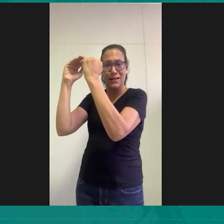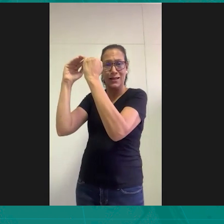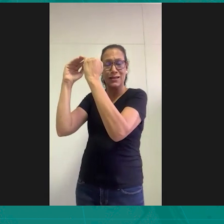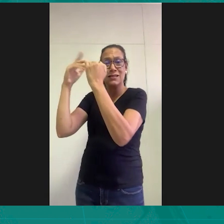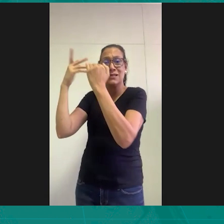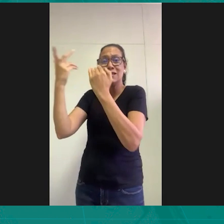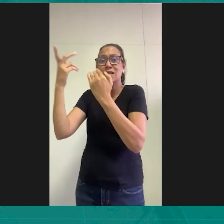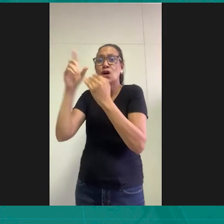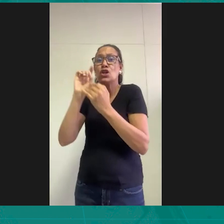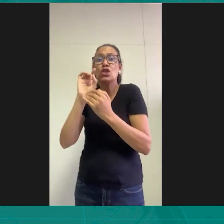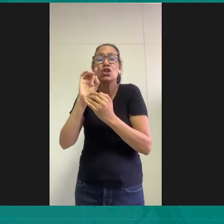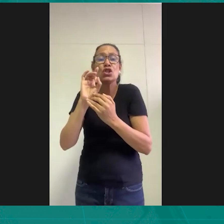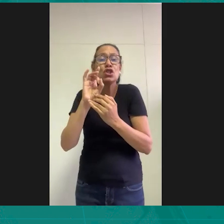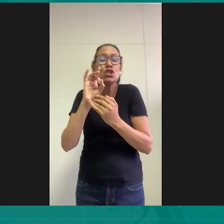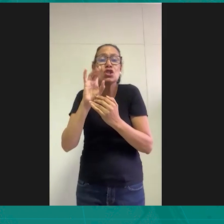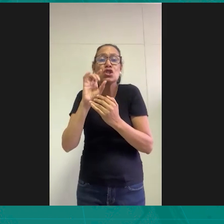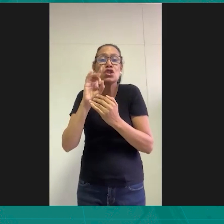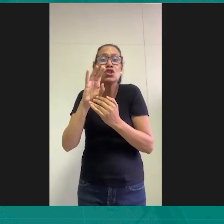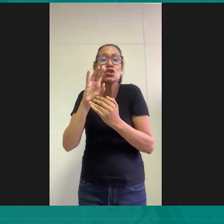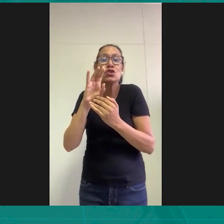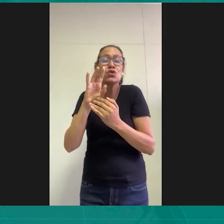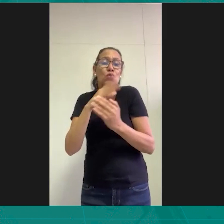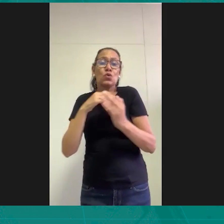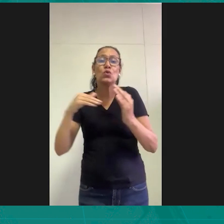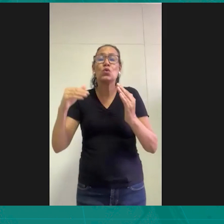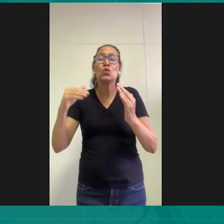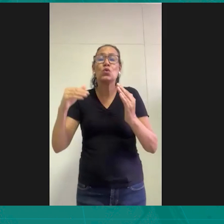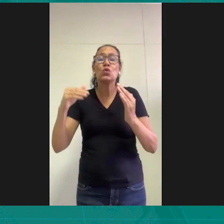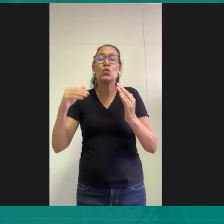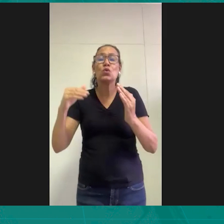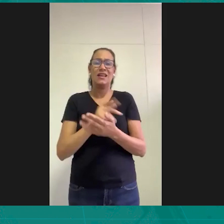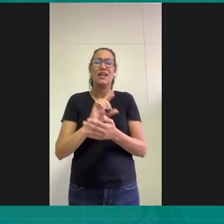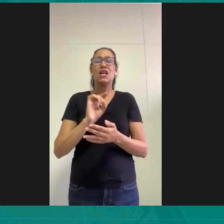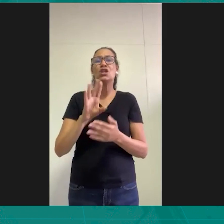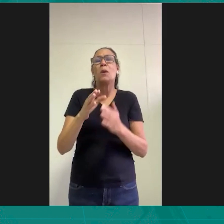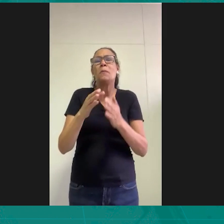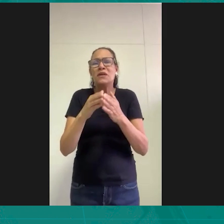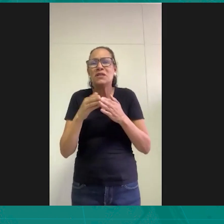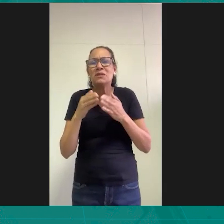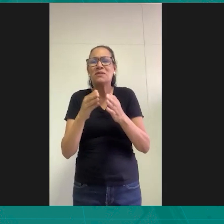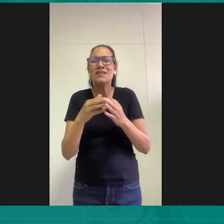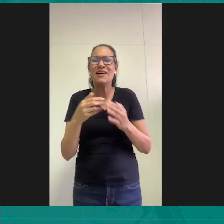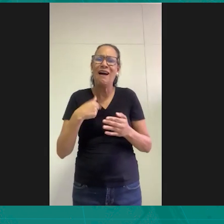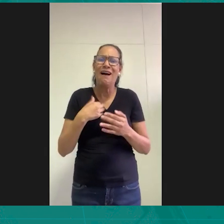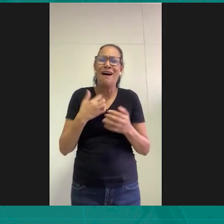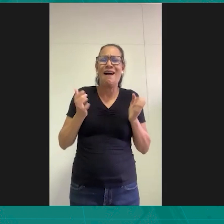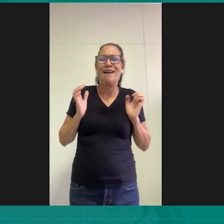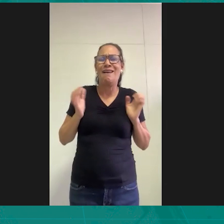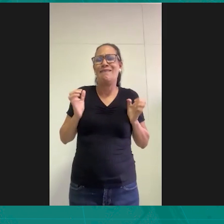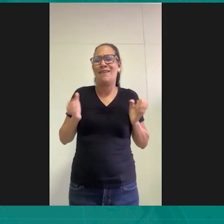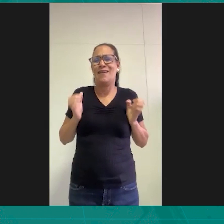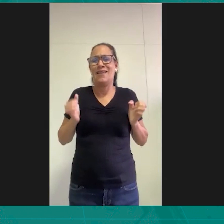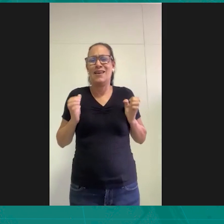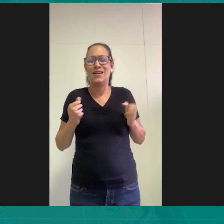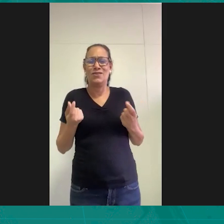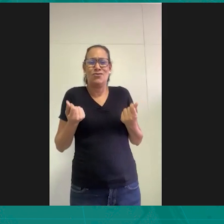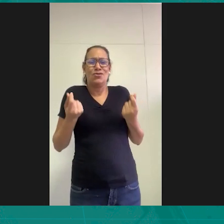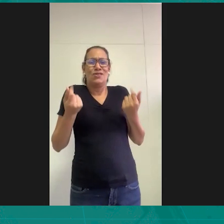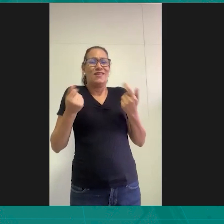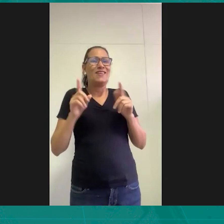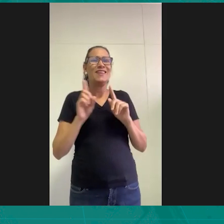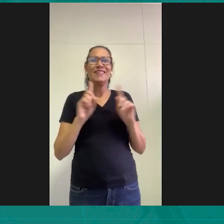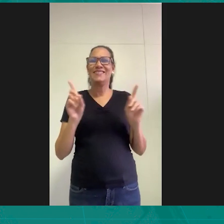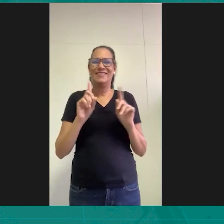é para ficar pedindo para ficar rico, não, né? É você ser tão um com o Senhor, tão um